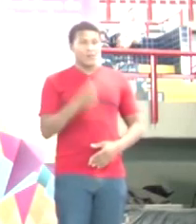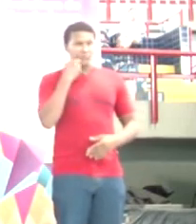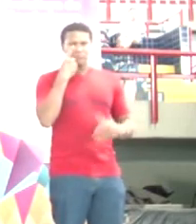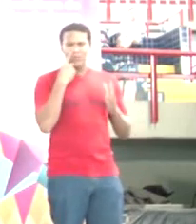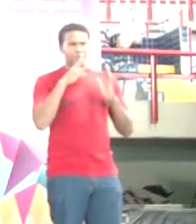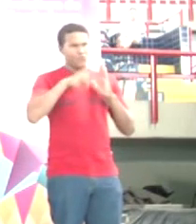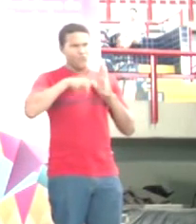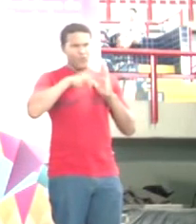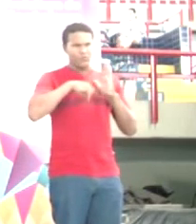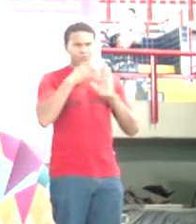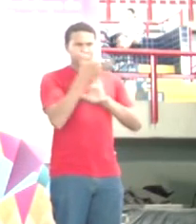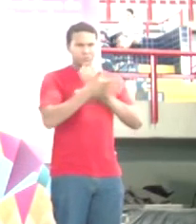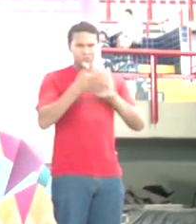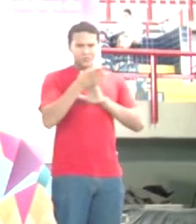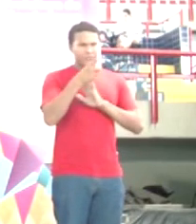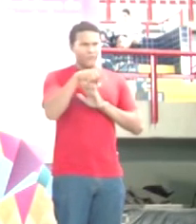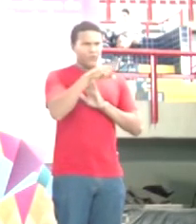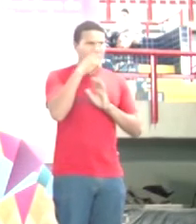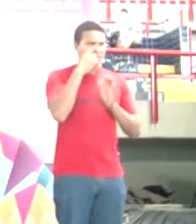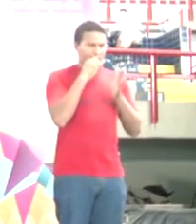alguns pontos que são importantes, tá?